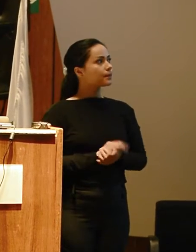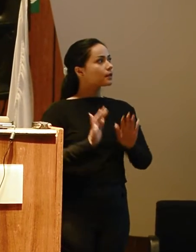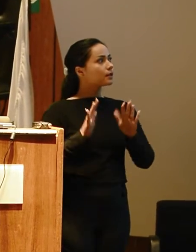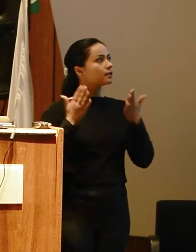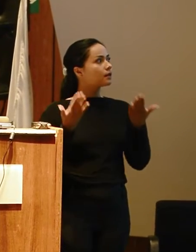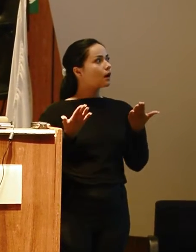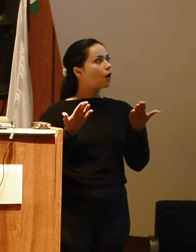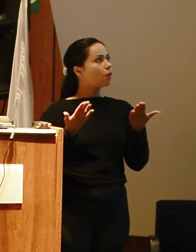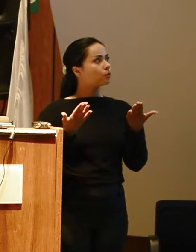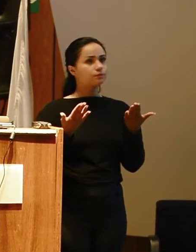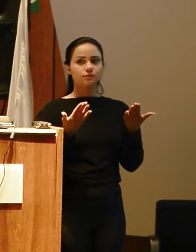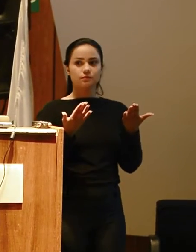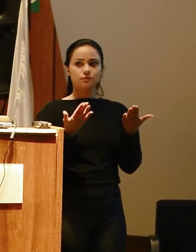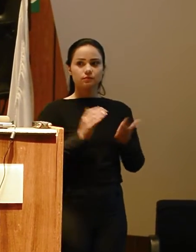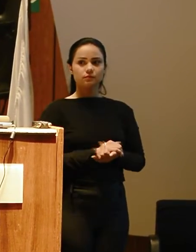Então,